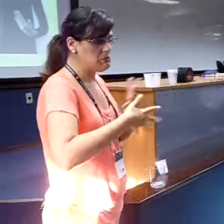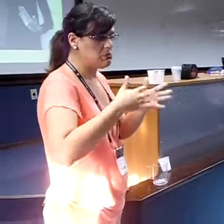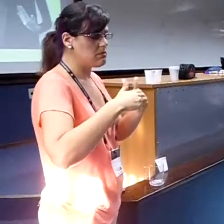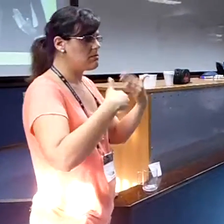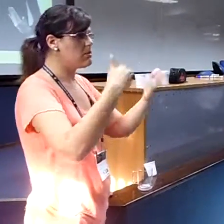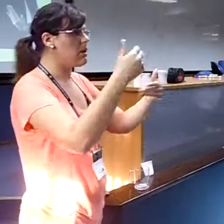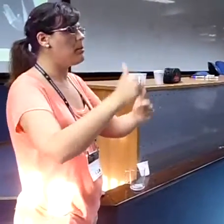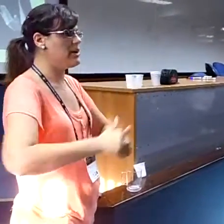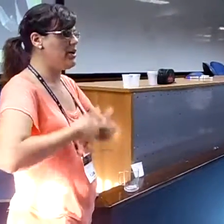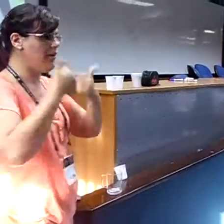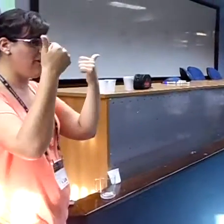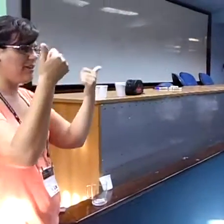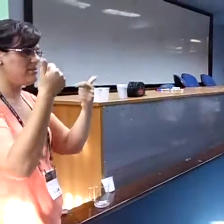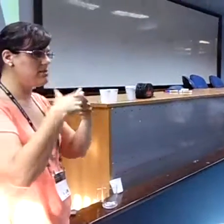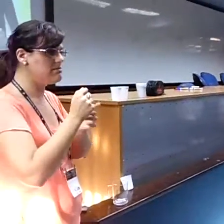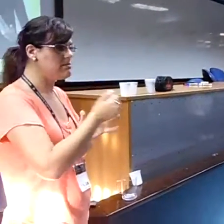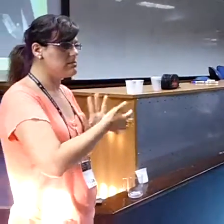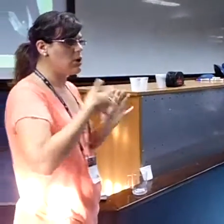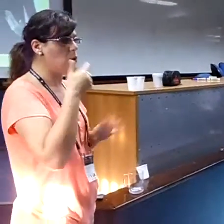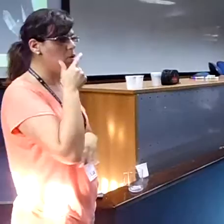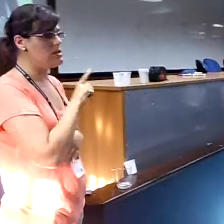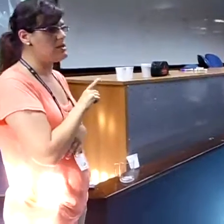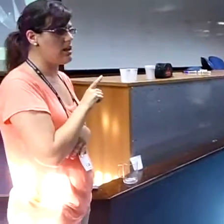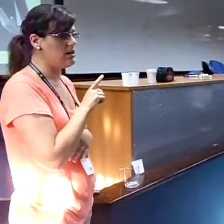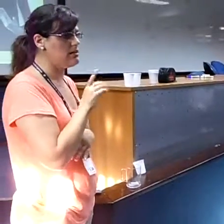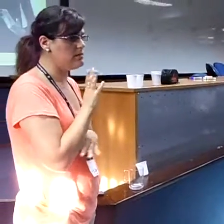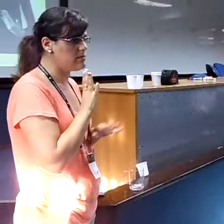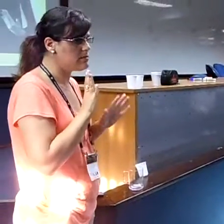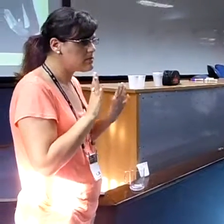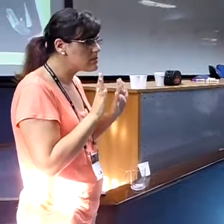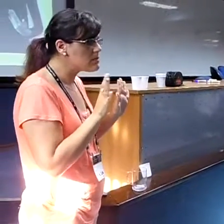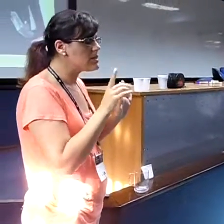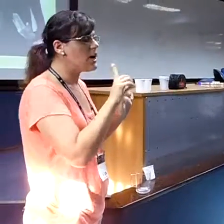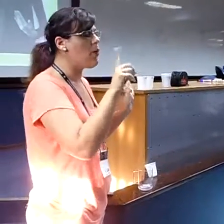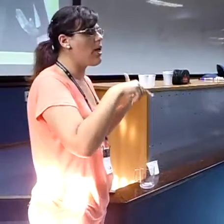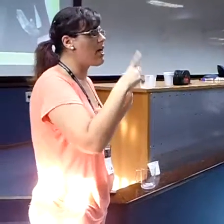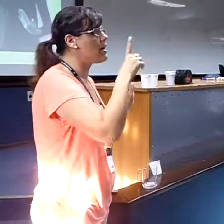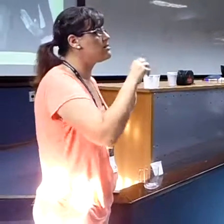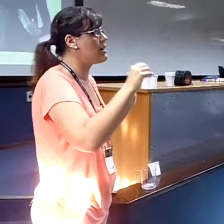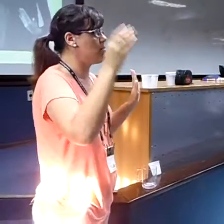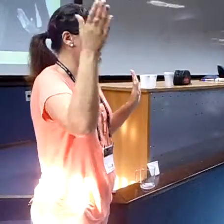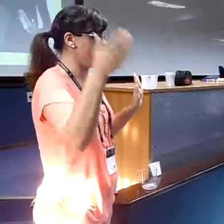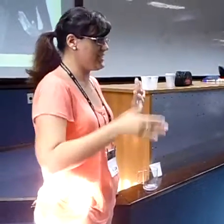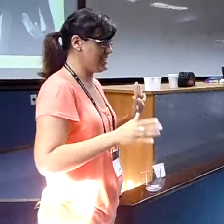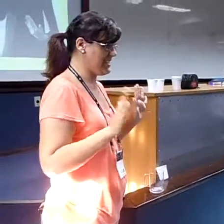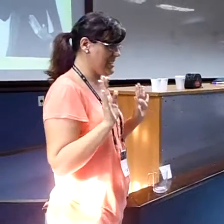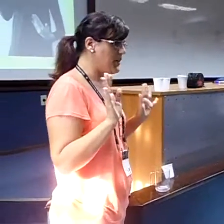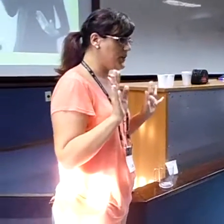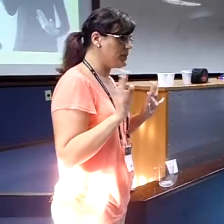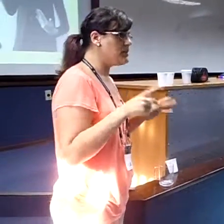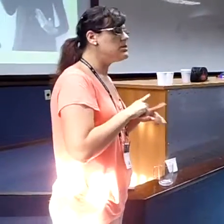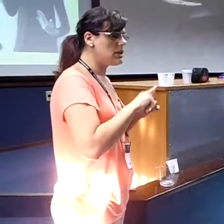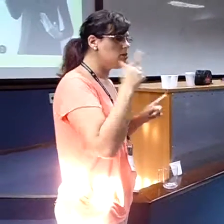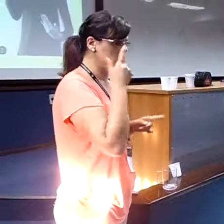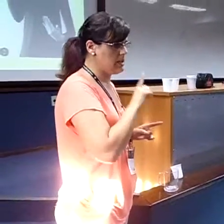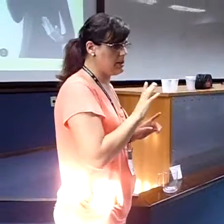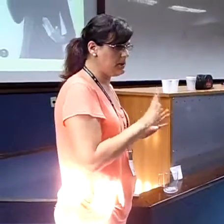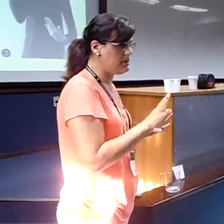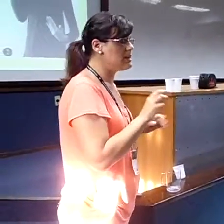né? Agora, se ele só depois fizer um curso, então ele consegue, né, mais rápido, né? Mas, enfim, não tem,